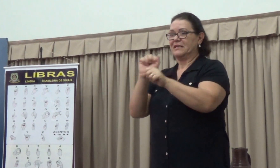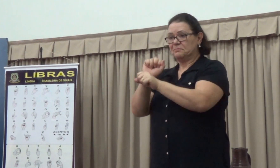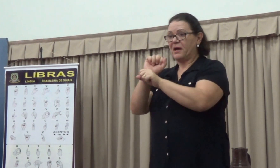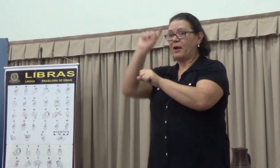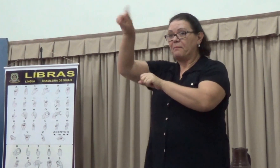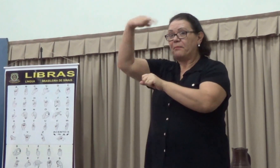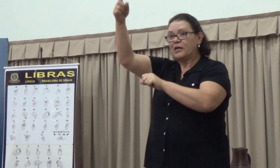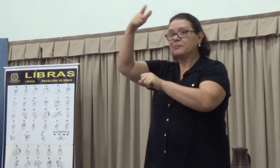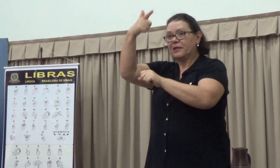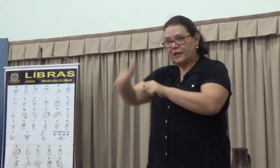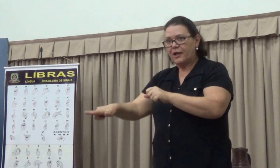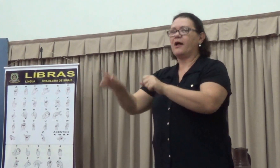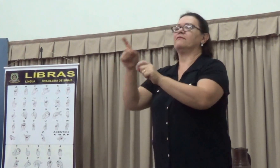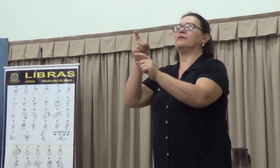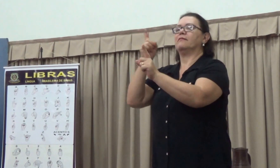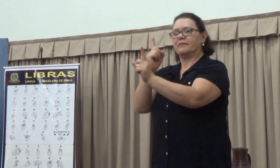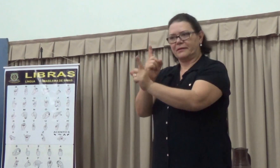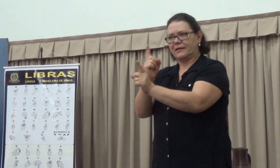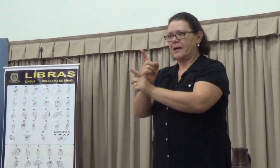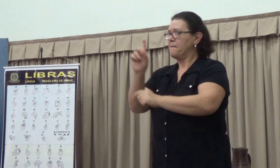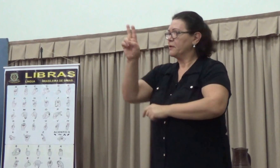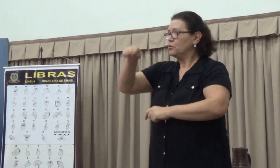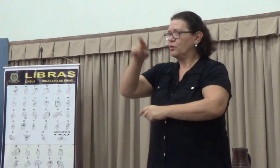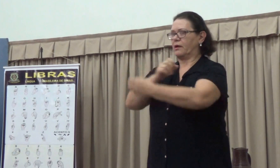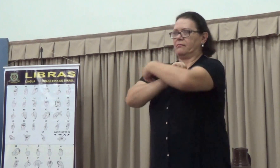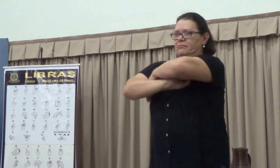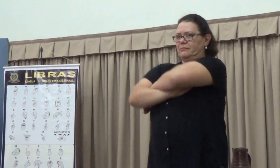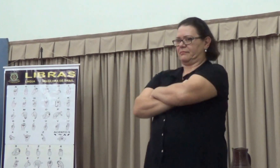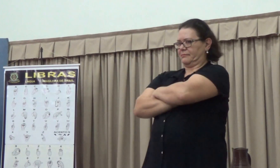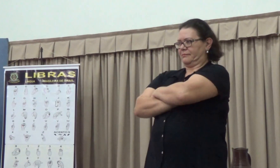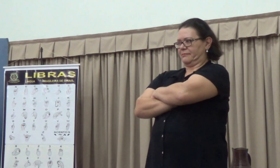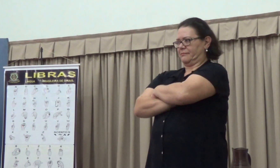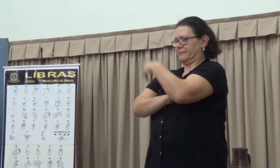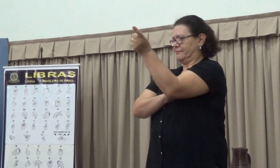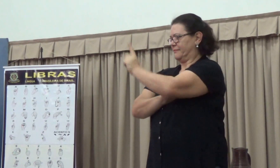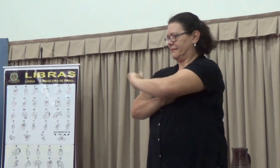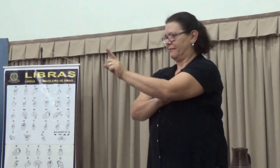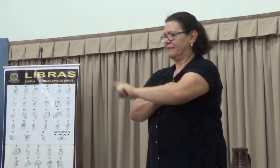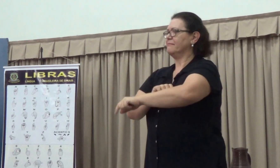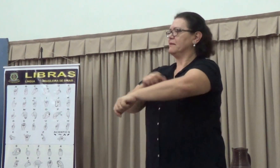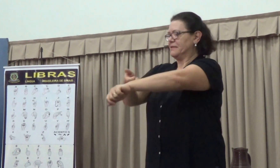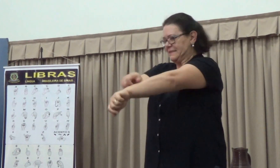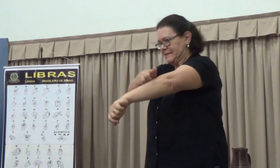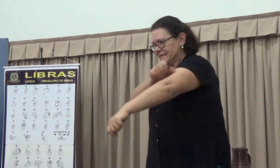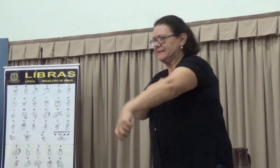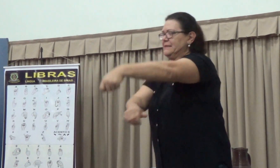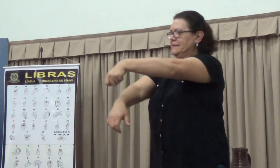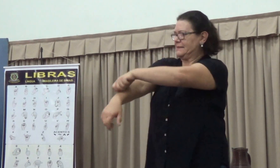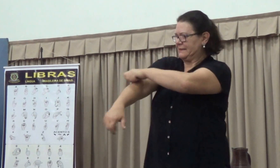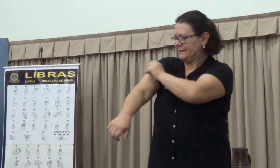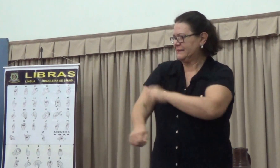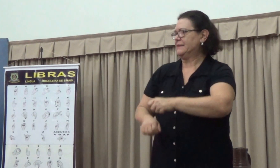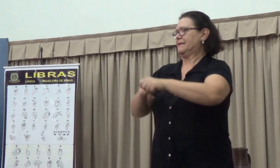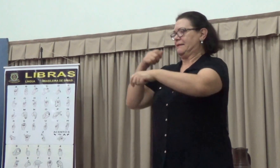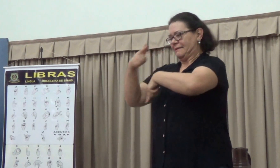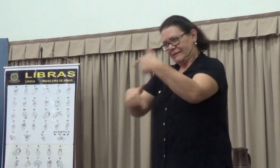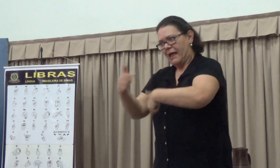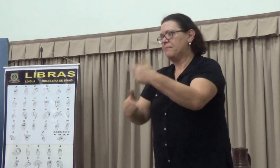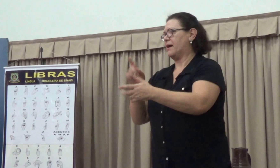sem tanta luta né que seja uma coisa já natural na sociedade não podemos ficar de braços cruzados temos para